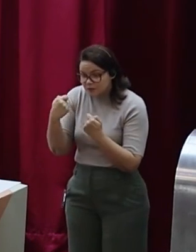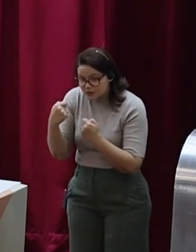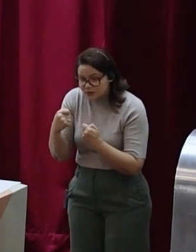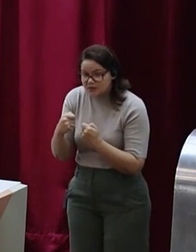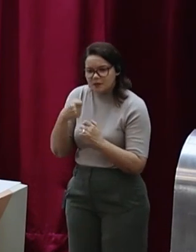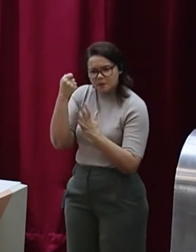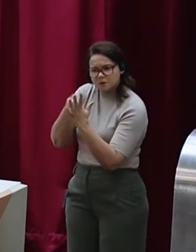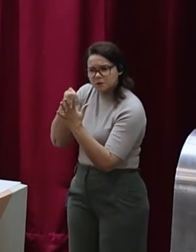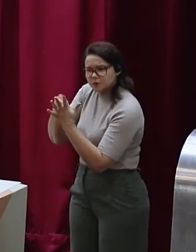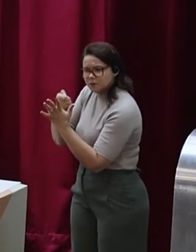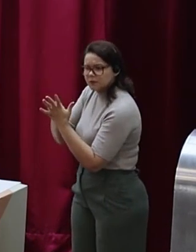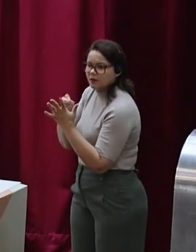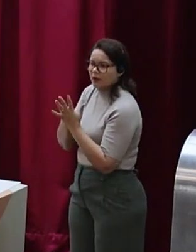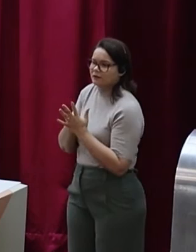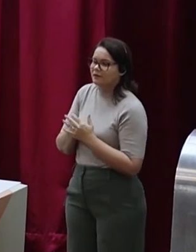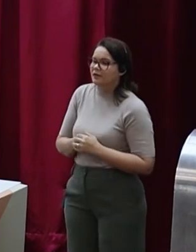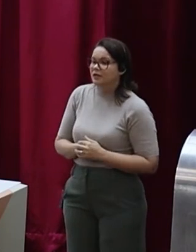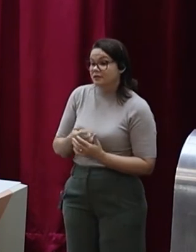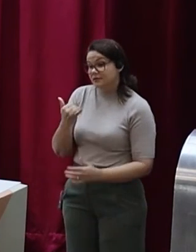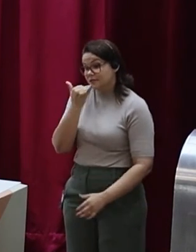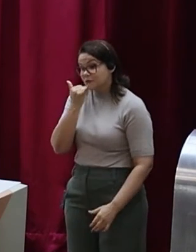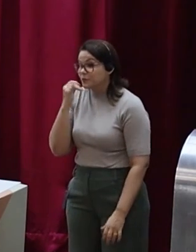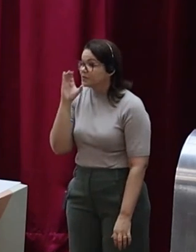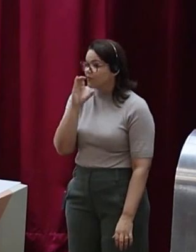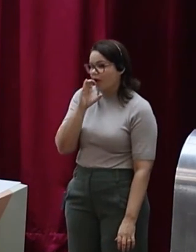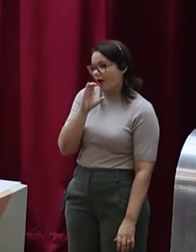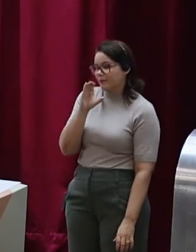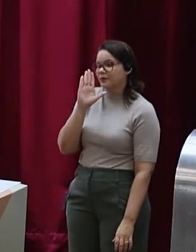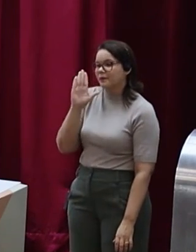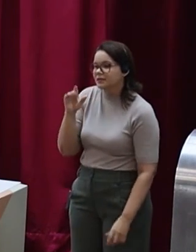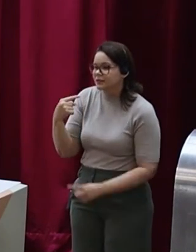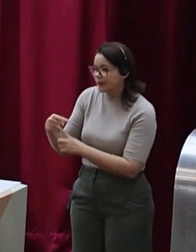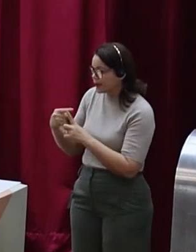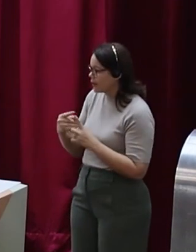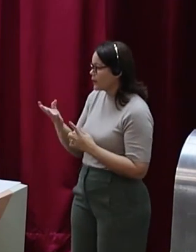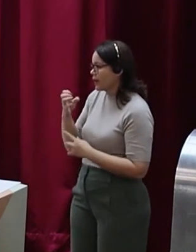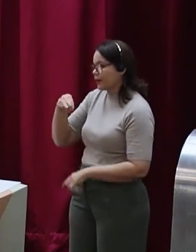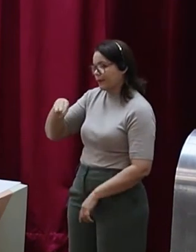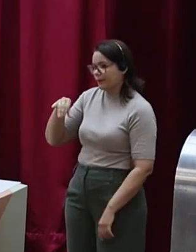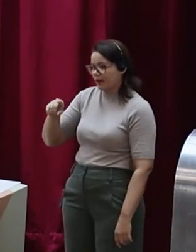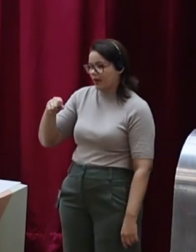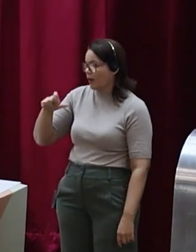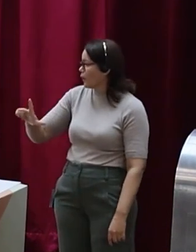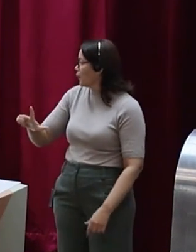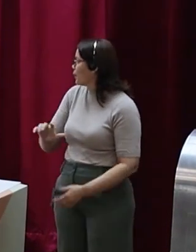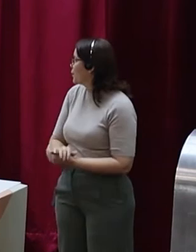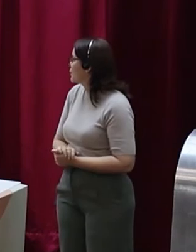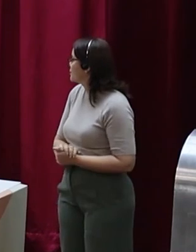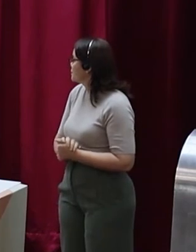nossa militância, o nosso ativismo. Desculpe se fui breve demais, mas é porque eu queria ouvir também o professor Miguel.